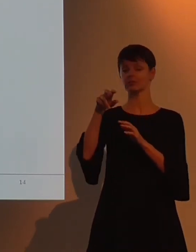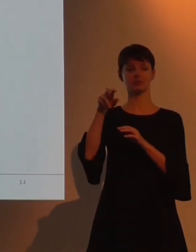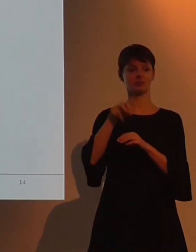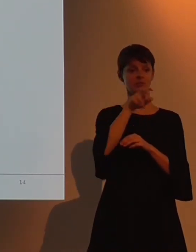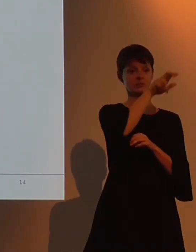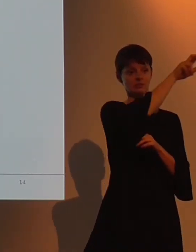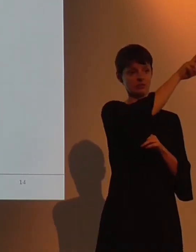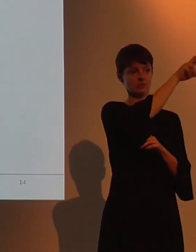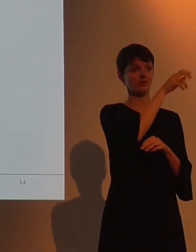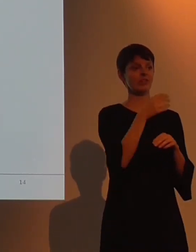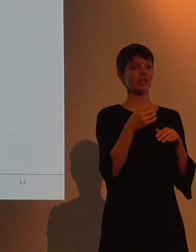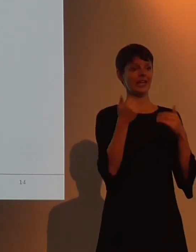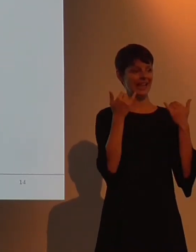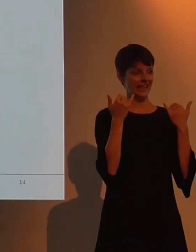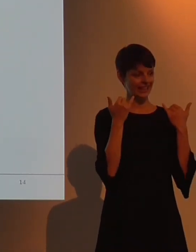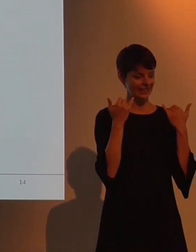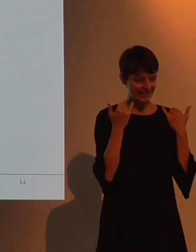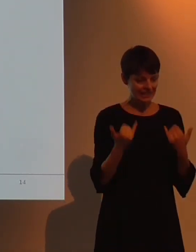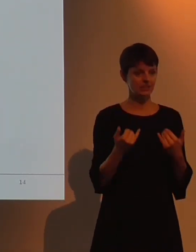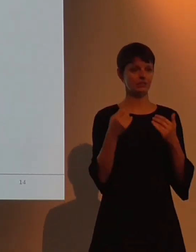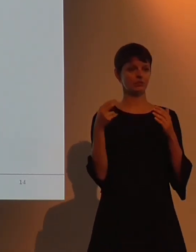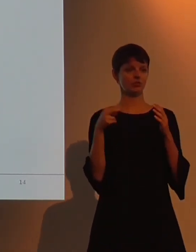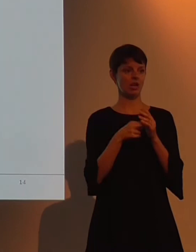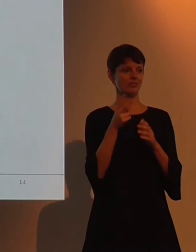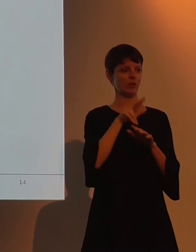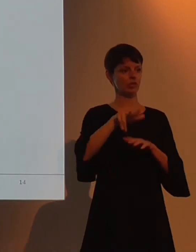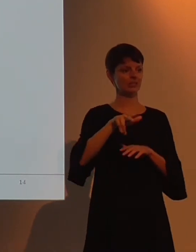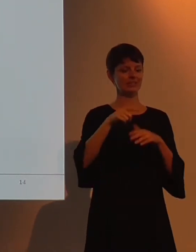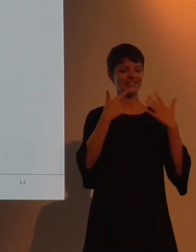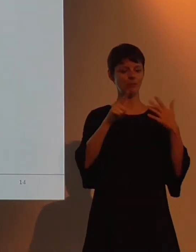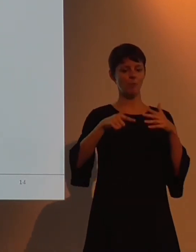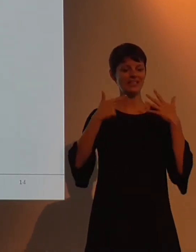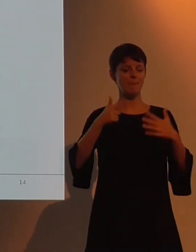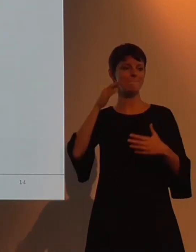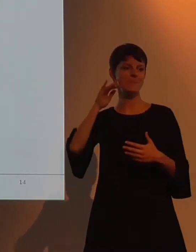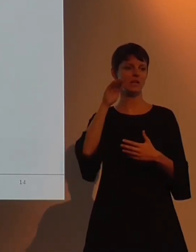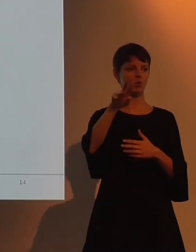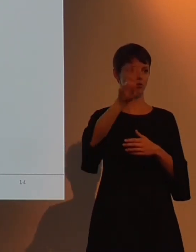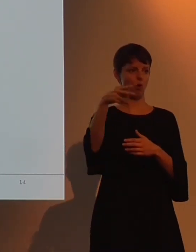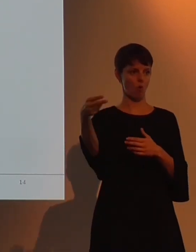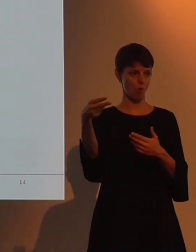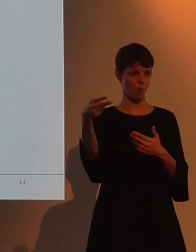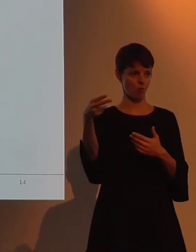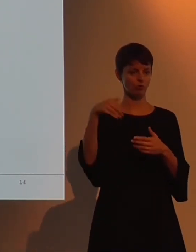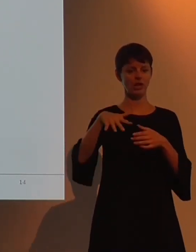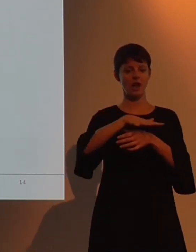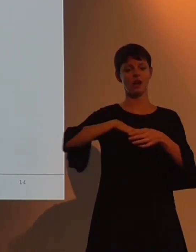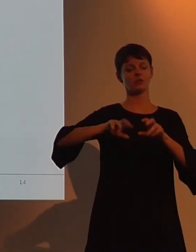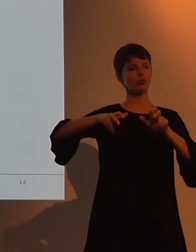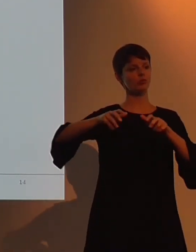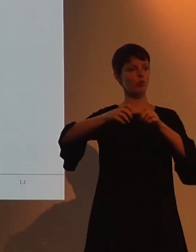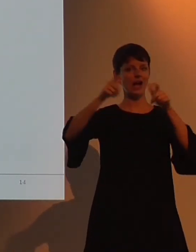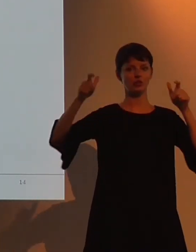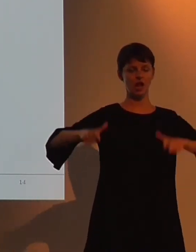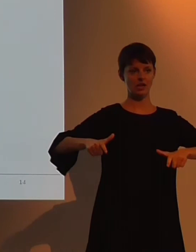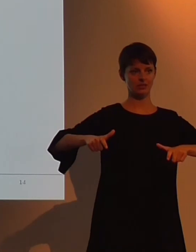neue Serie Klaas von Umlauf das erste Mal gezeigt, ein Mann, eine Wahl, das untertitelt. Und ich denke auch, das ist für uns ein Teil unserer, oder